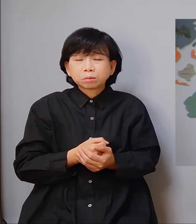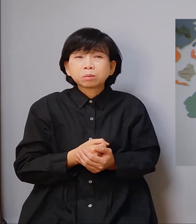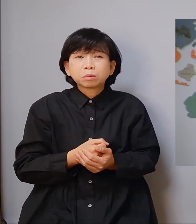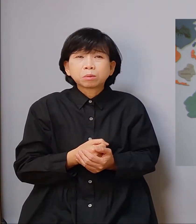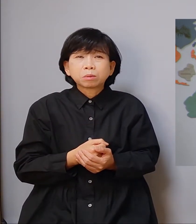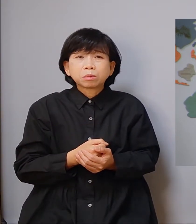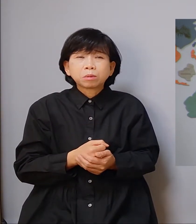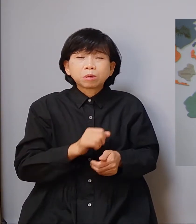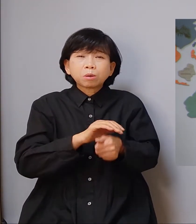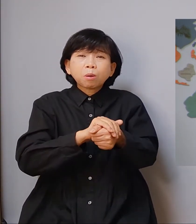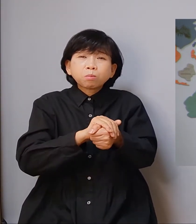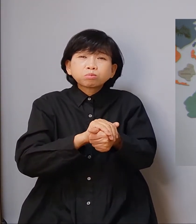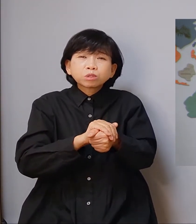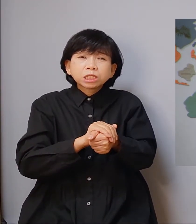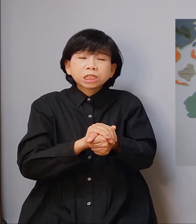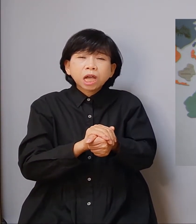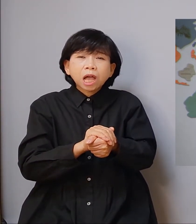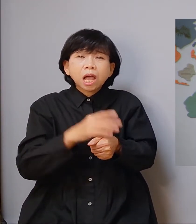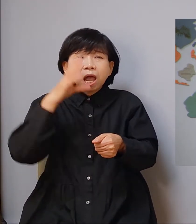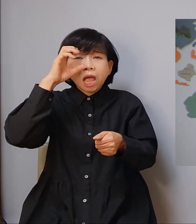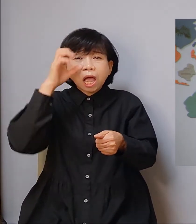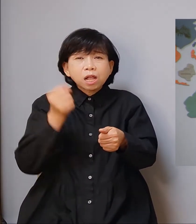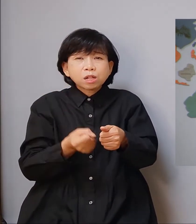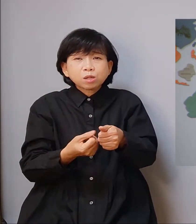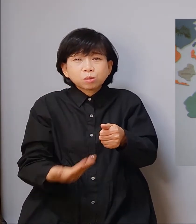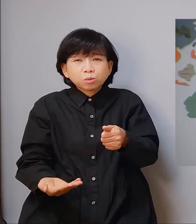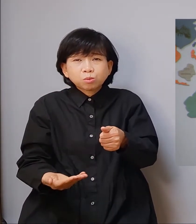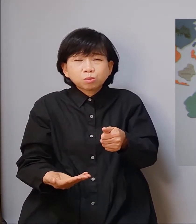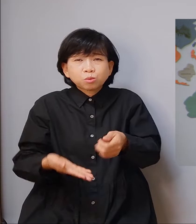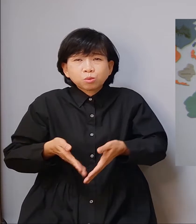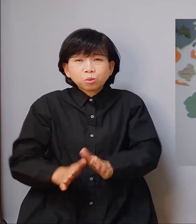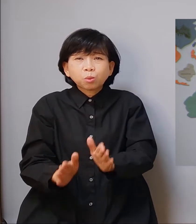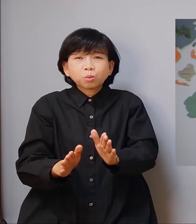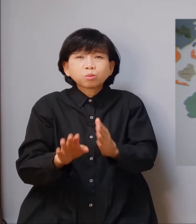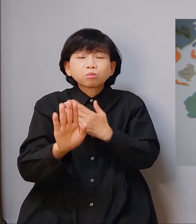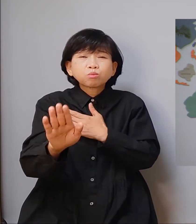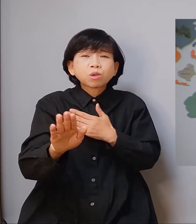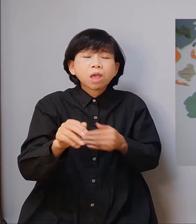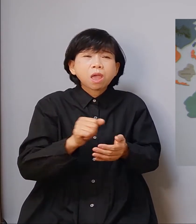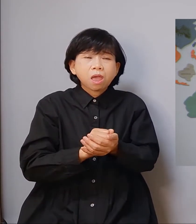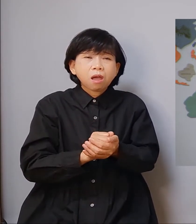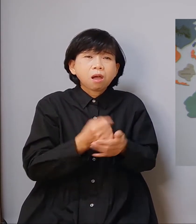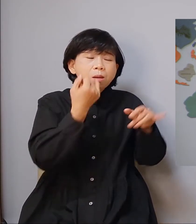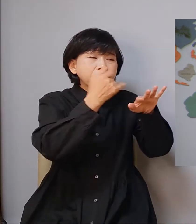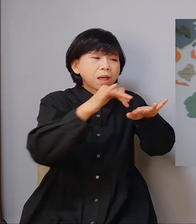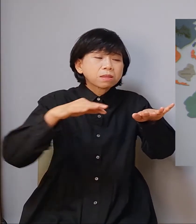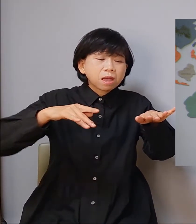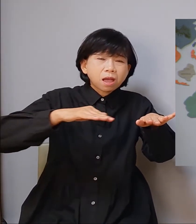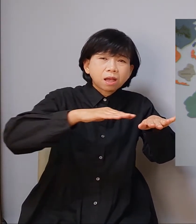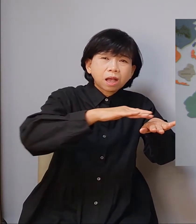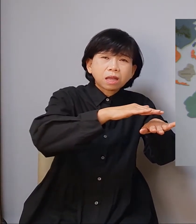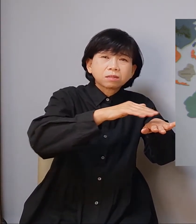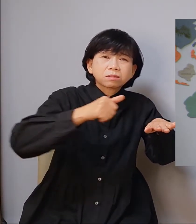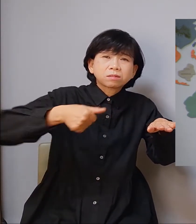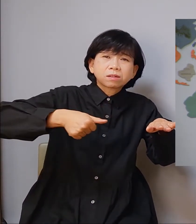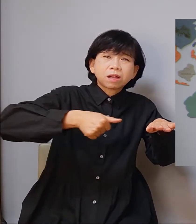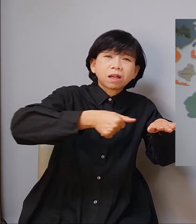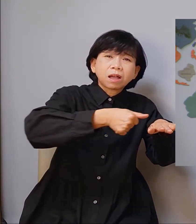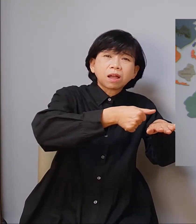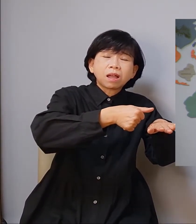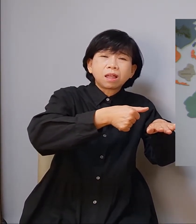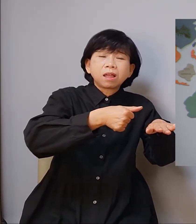당연한 행동입니다. 그런데 바다로 돌아가지 않고 모래 쪽으로 계속해서 기어가는